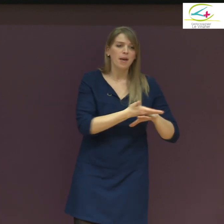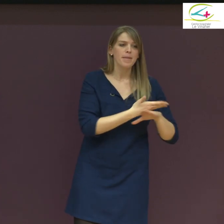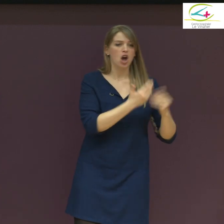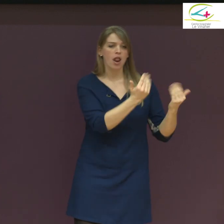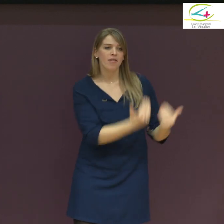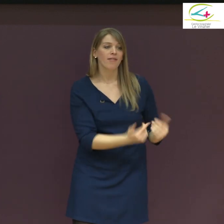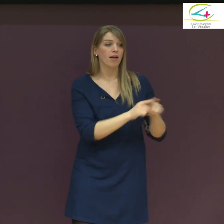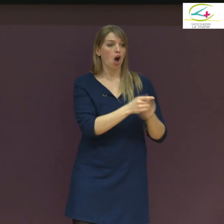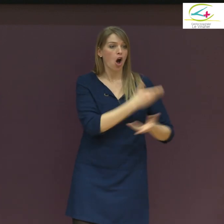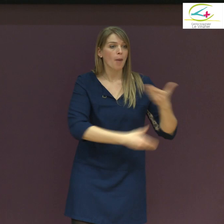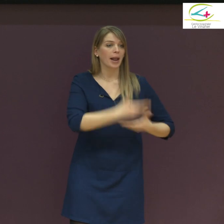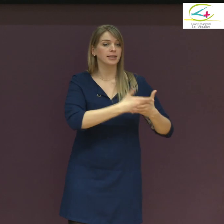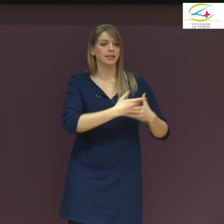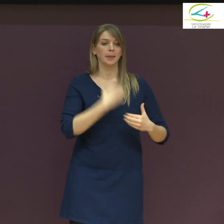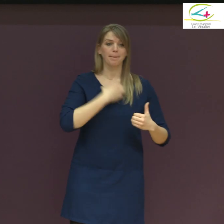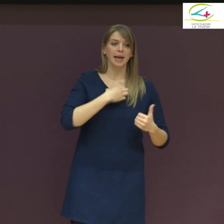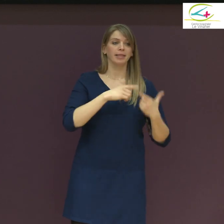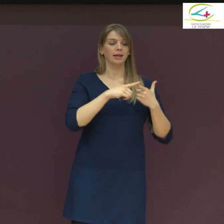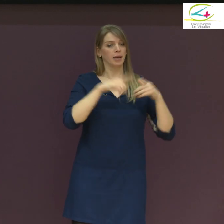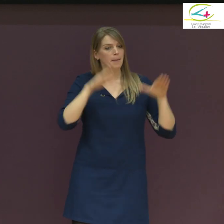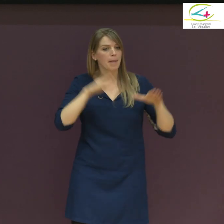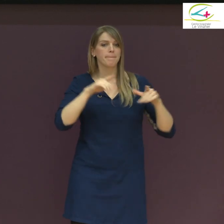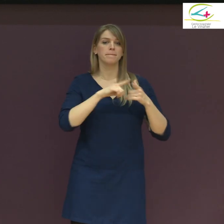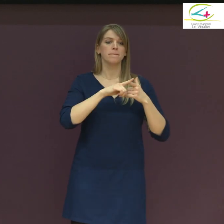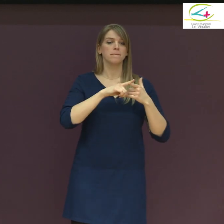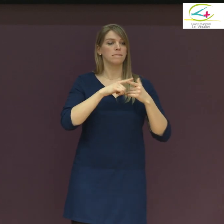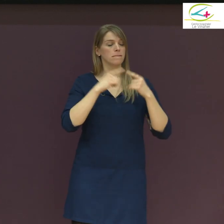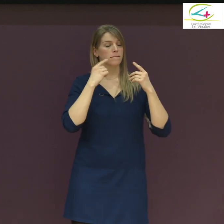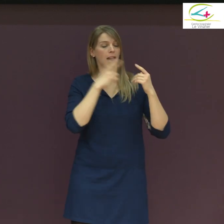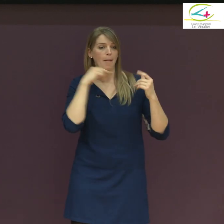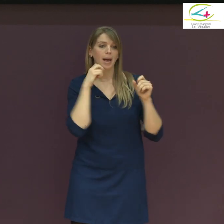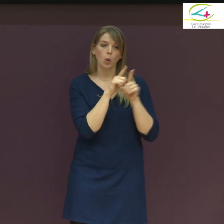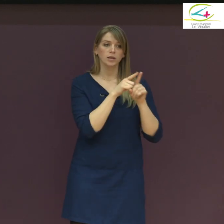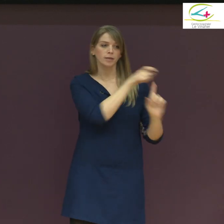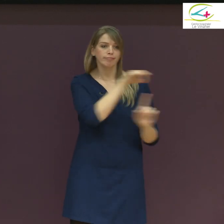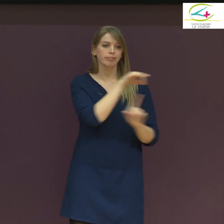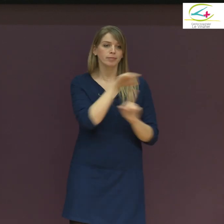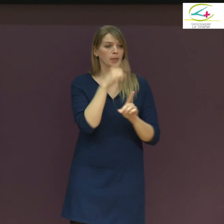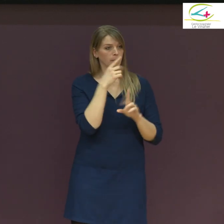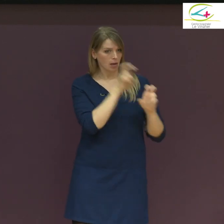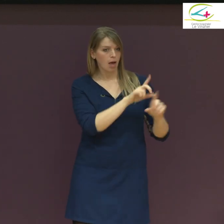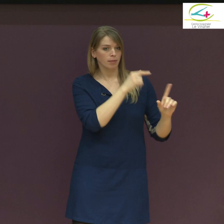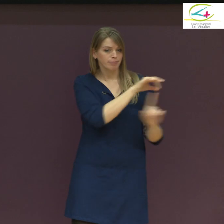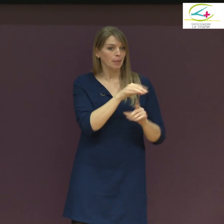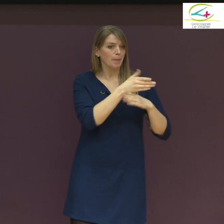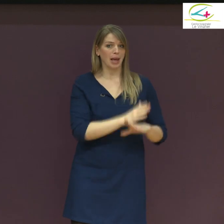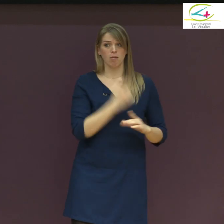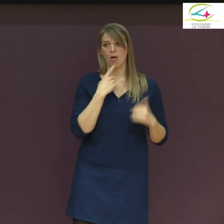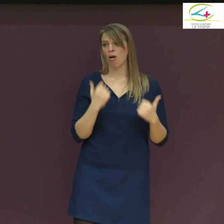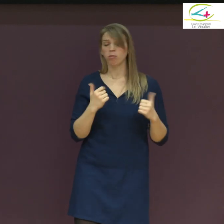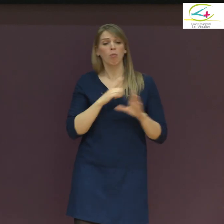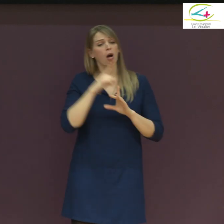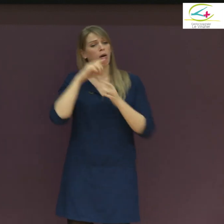rabbin, un prêtre et un imam de garde. Ça faisait sourire tout l'hôpital, mais je vous assure que c'est bien. Moi, je suis complètement